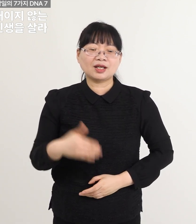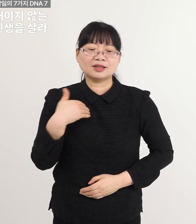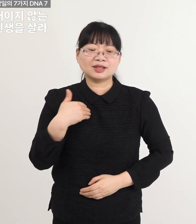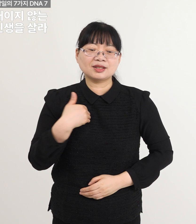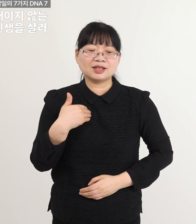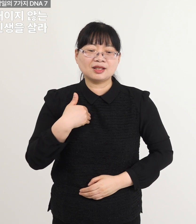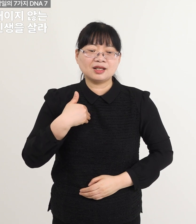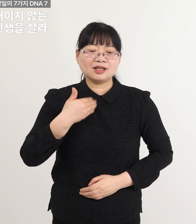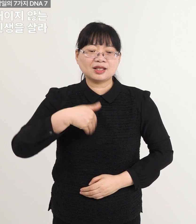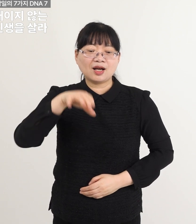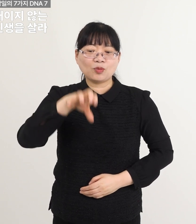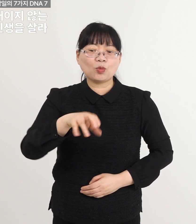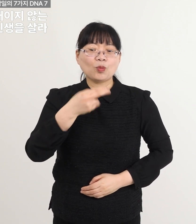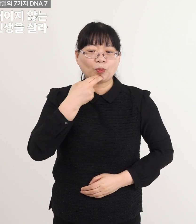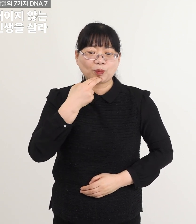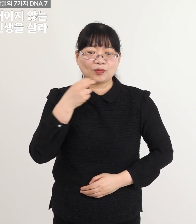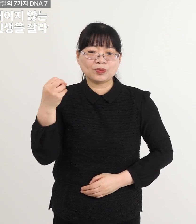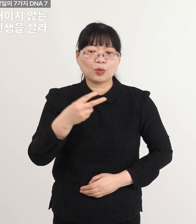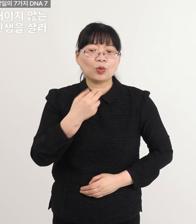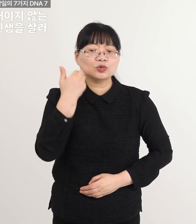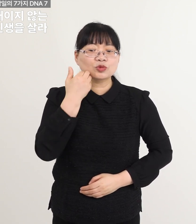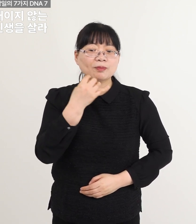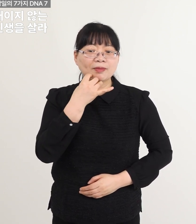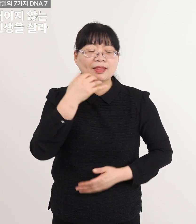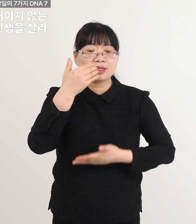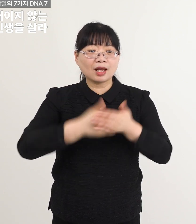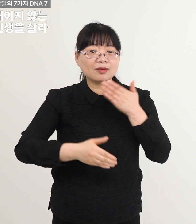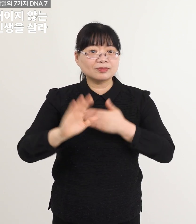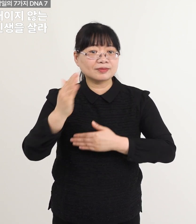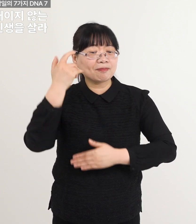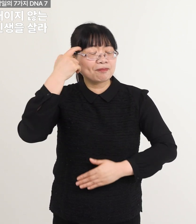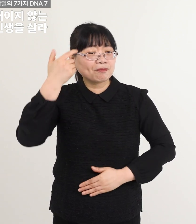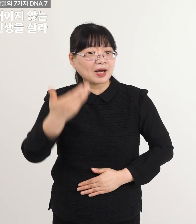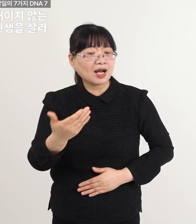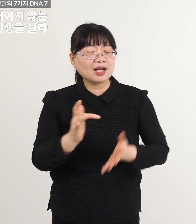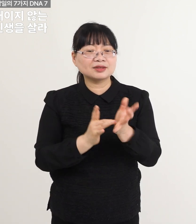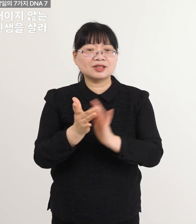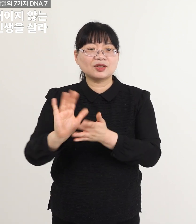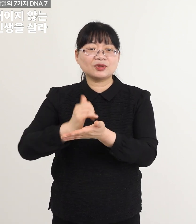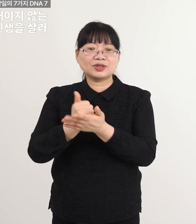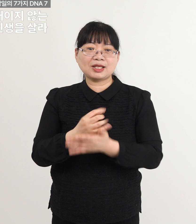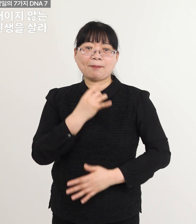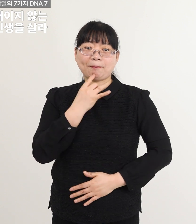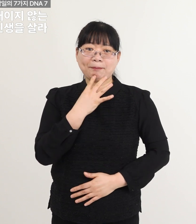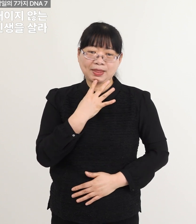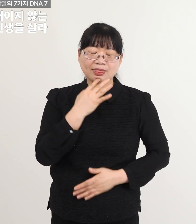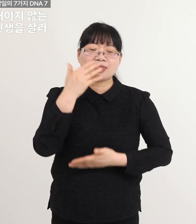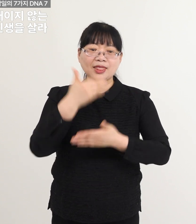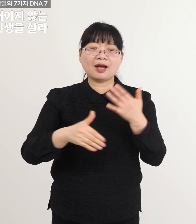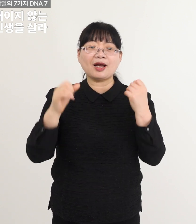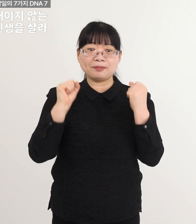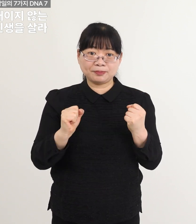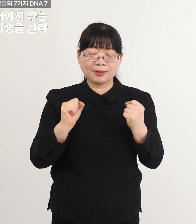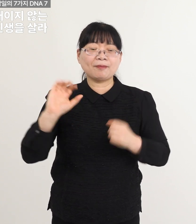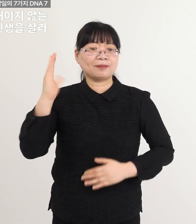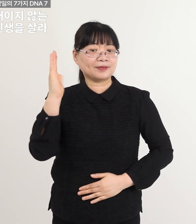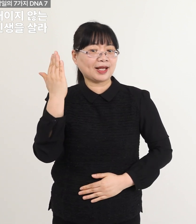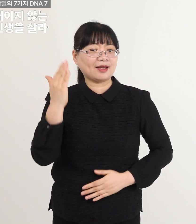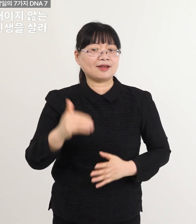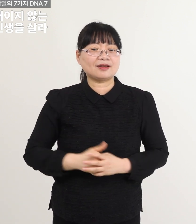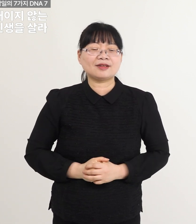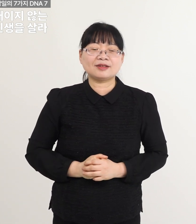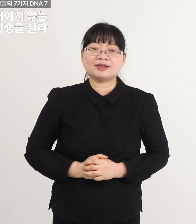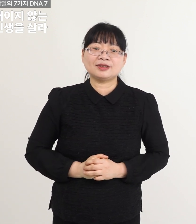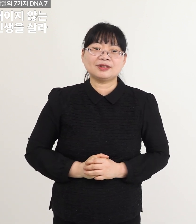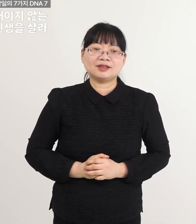나는 간 곳이 없고 누구만 남으면 될까요? 예수 그리스도만 남으면 되는 거예요.